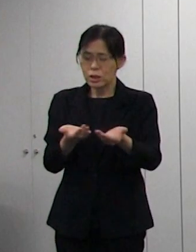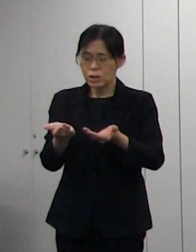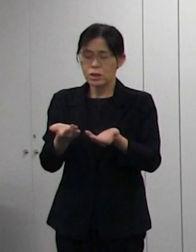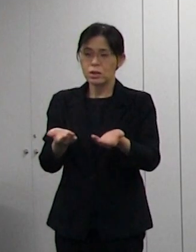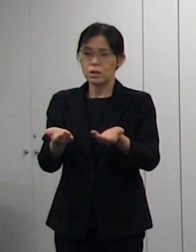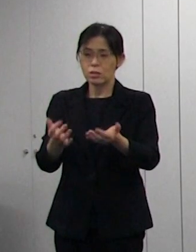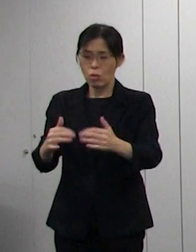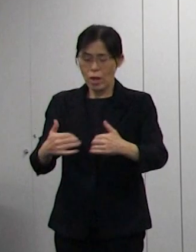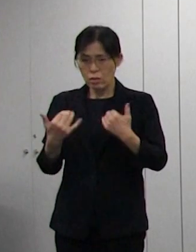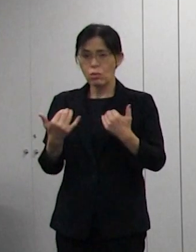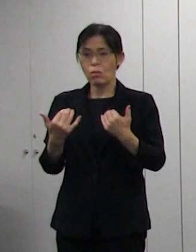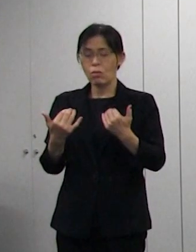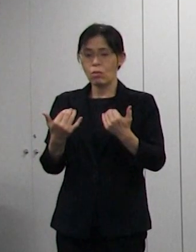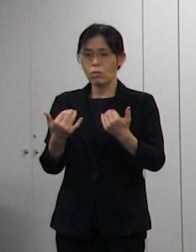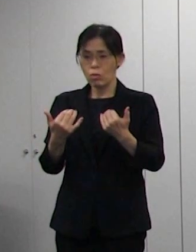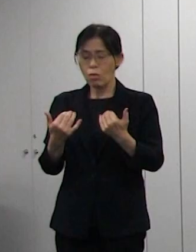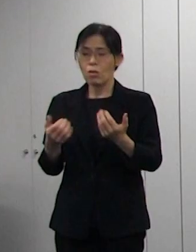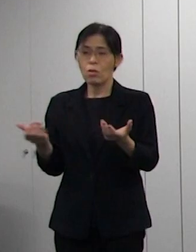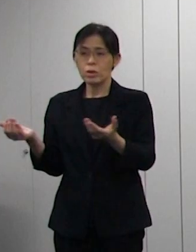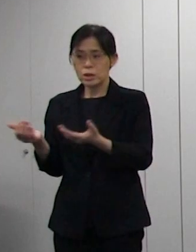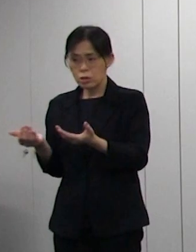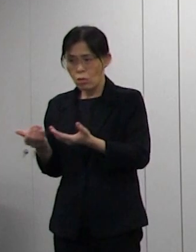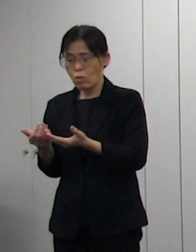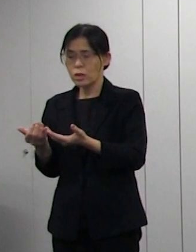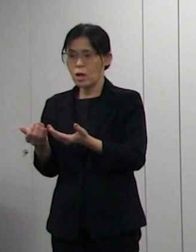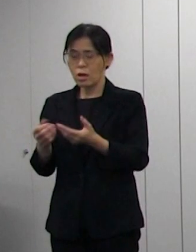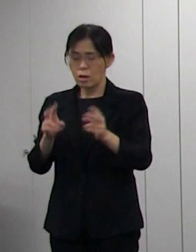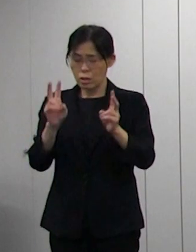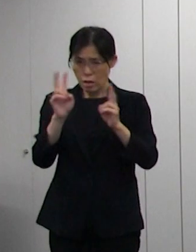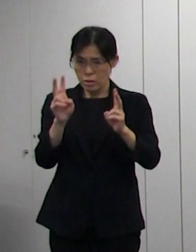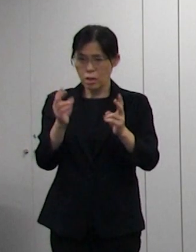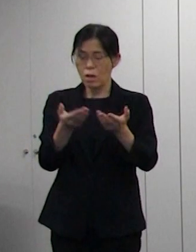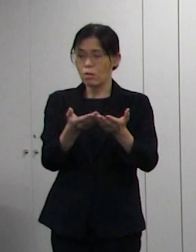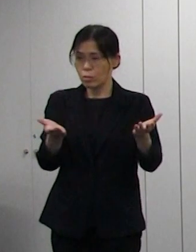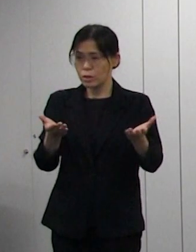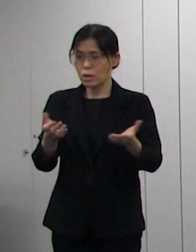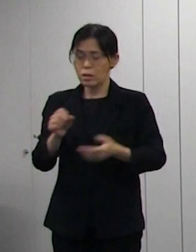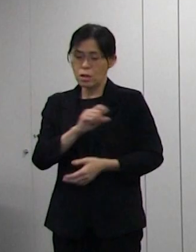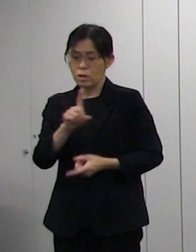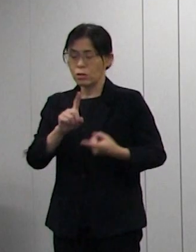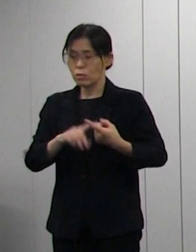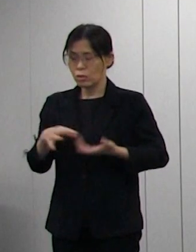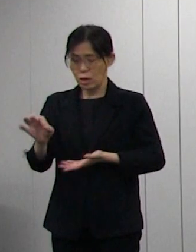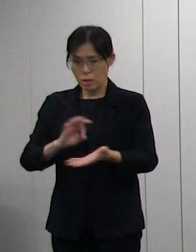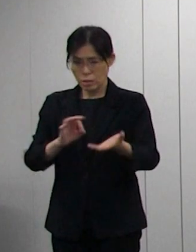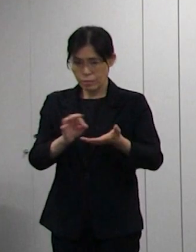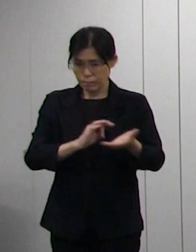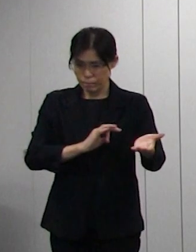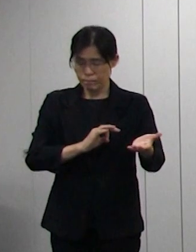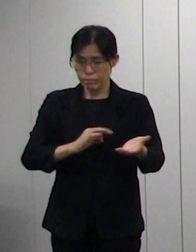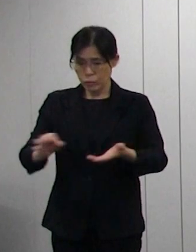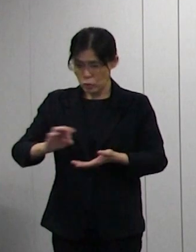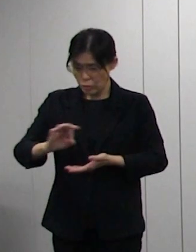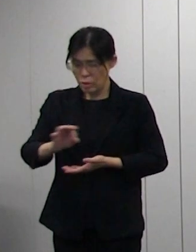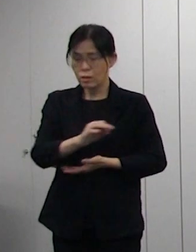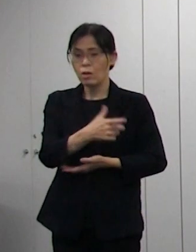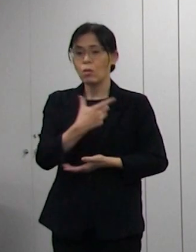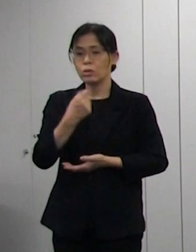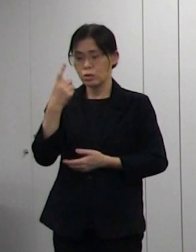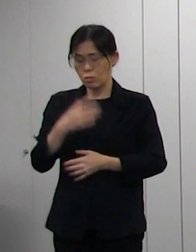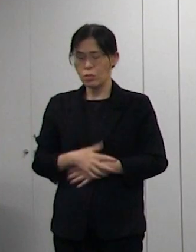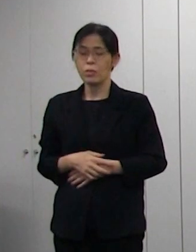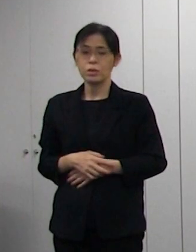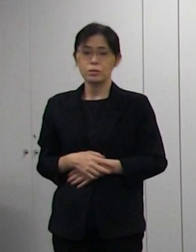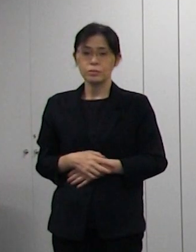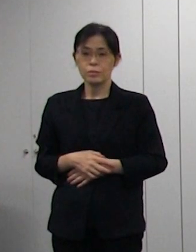う影響を受けている事業者や店舗において積極的にご利用いただければ幸いであります。次